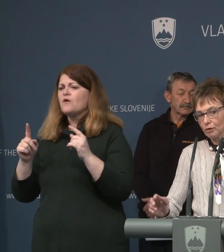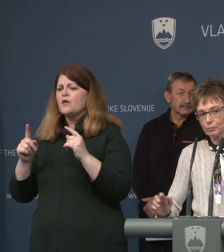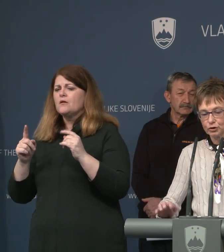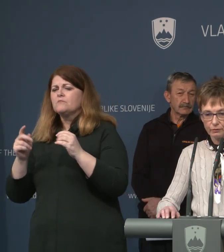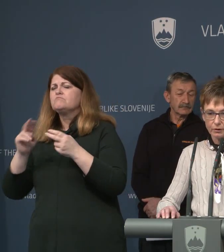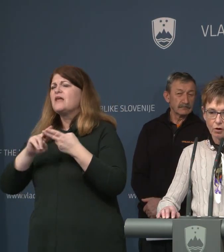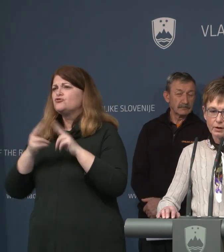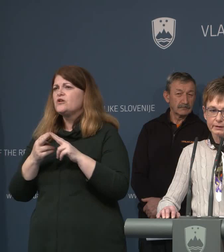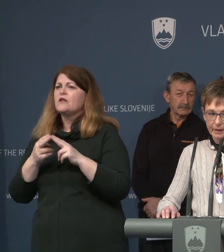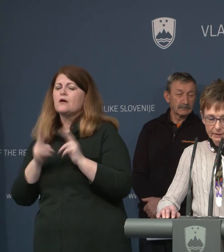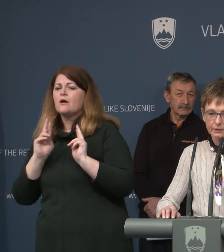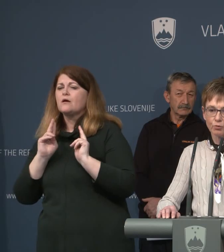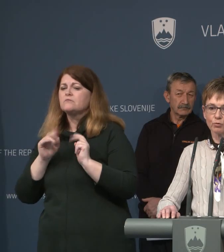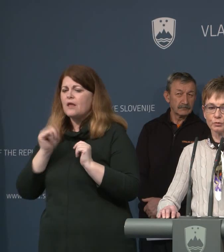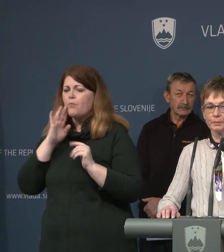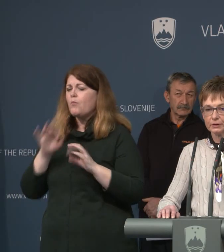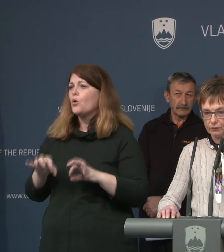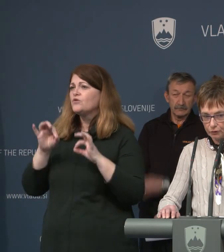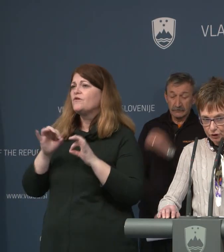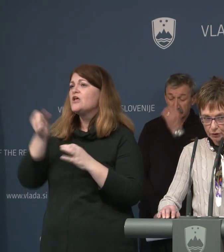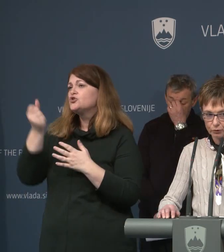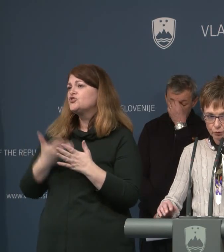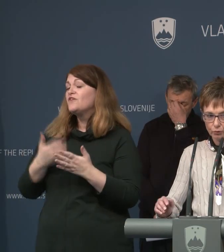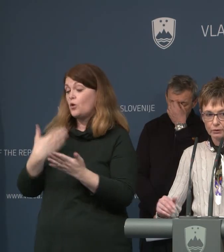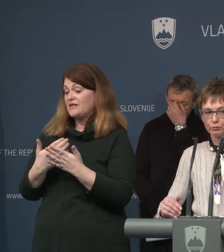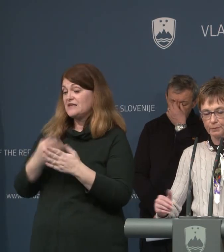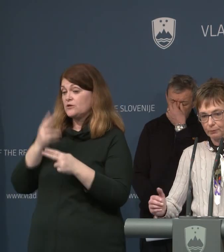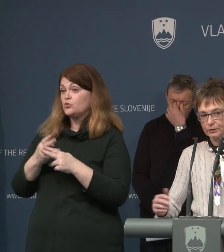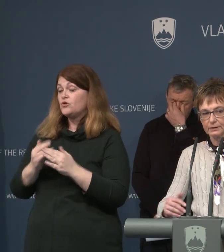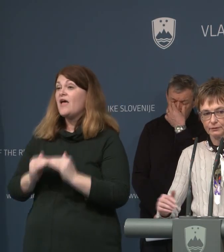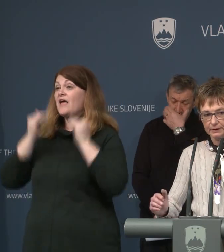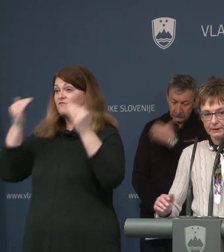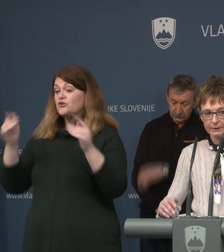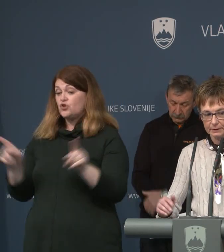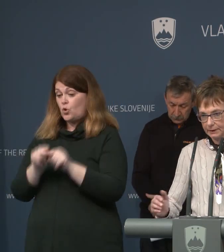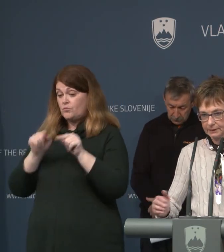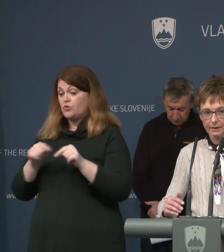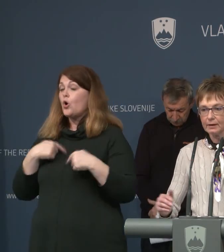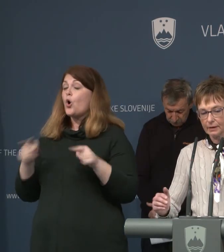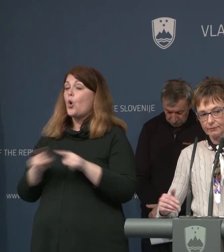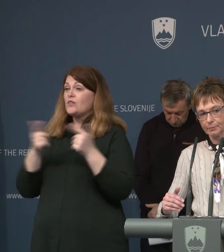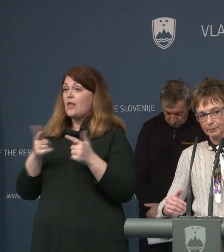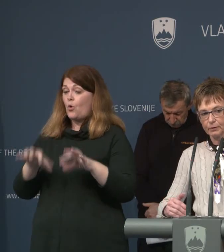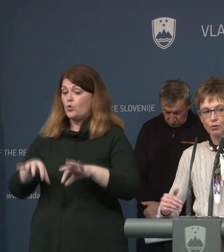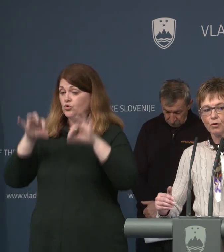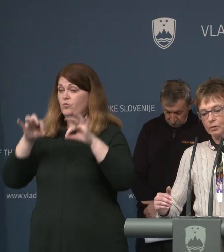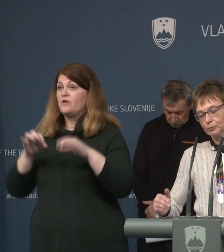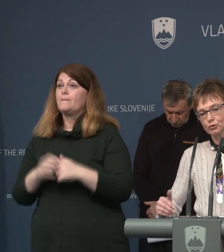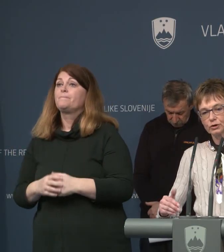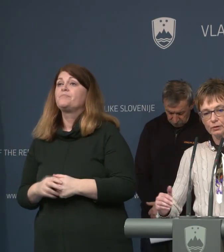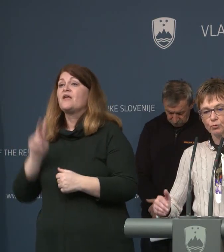Prav gotovo bo število dejanskih okužb bistveno više kot to, kot jih uspemo identificirati za testi, kar je v